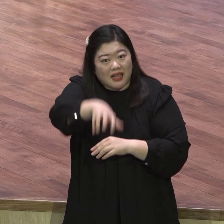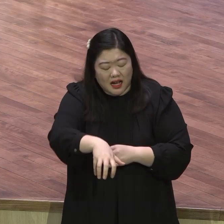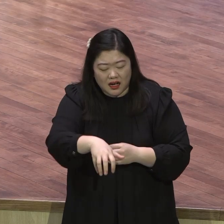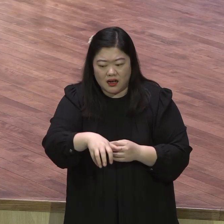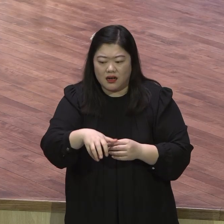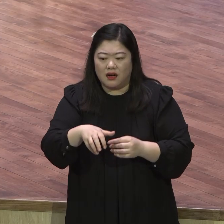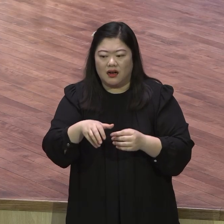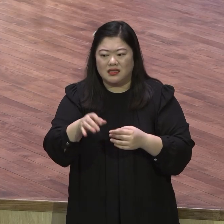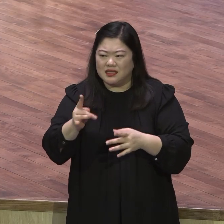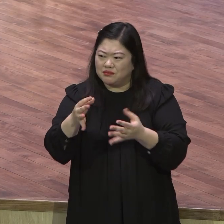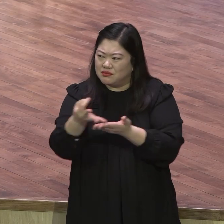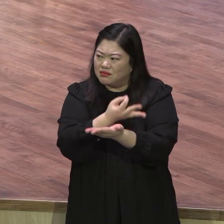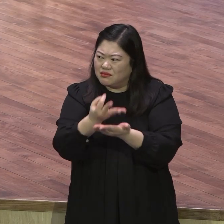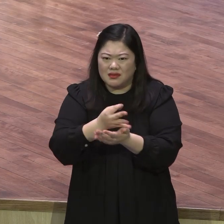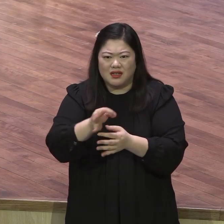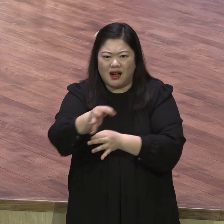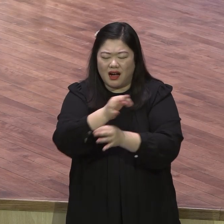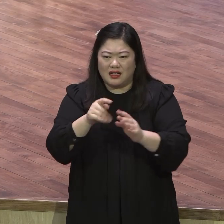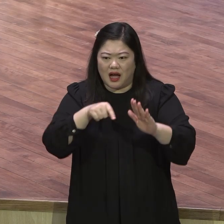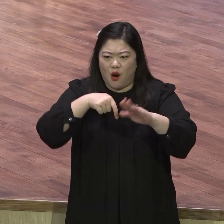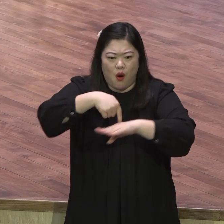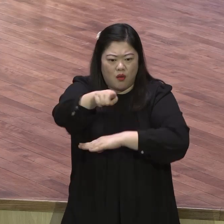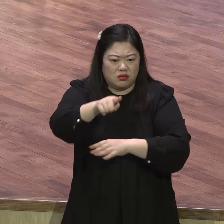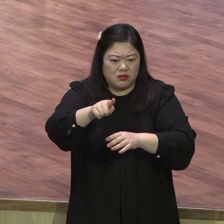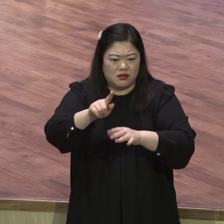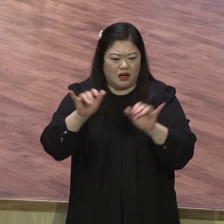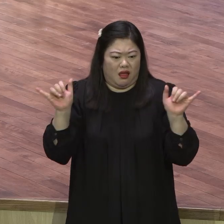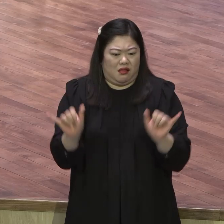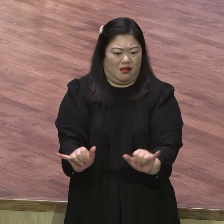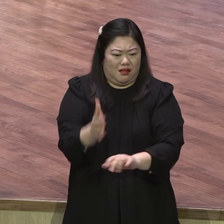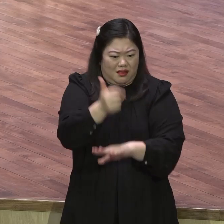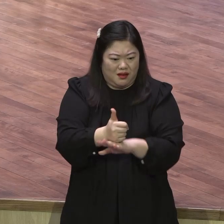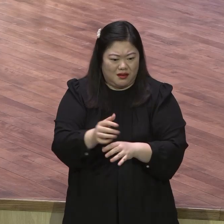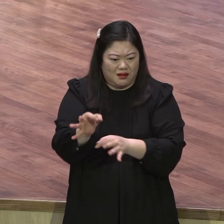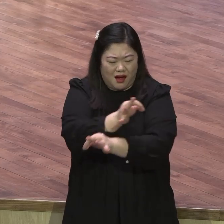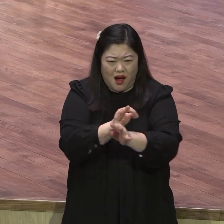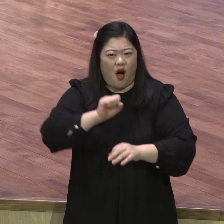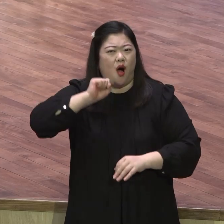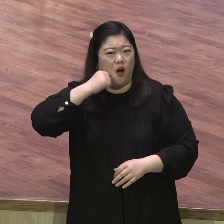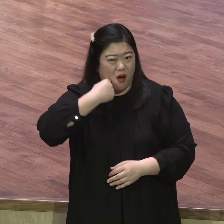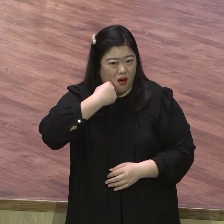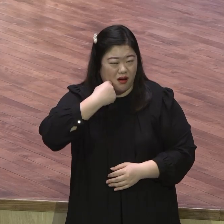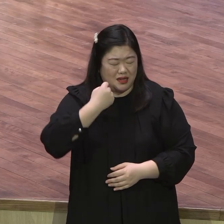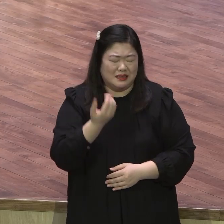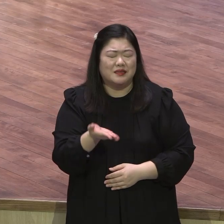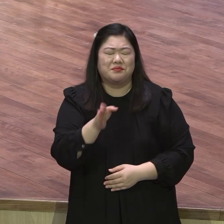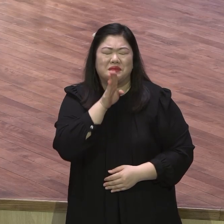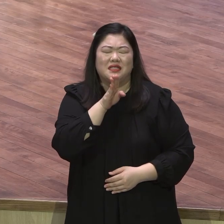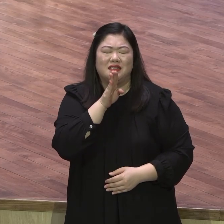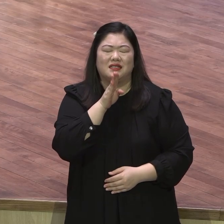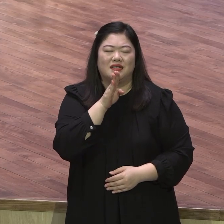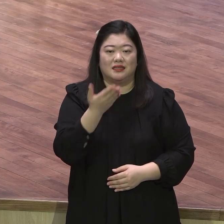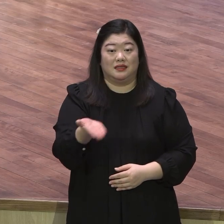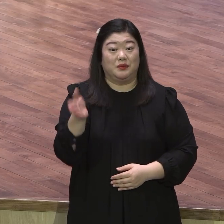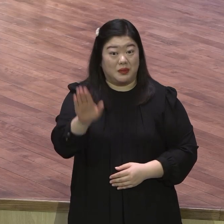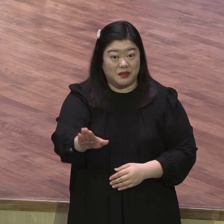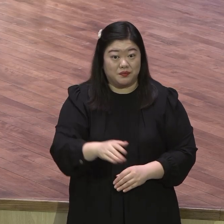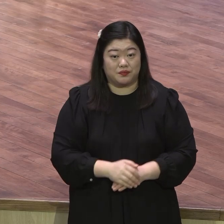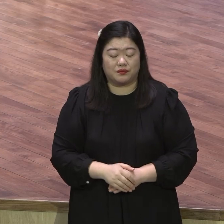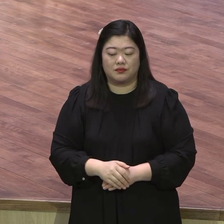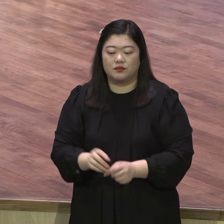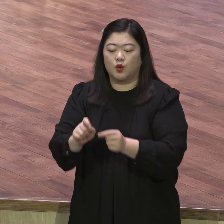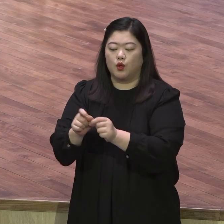소상공인들이 어려운 분들이 많이 있습니다. 여러분이 오늘 부활주의를 맞이해서 부활신화 회복되면 영혼이